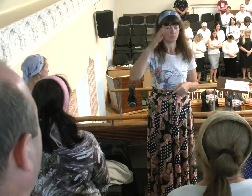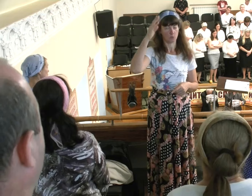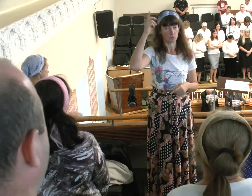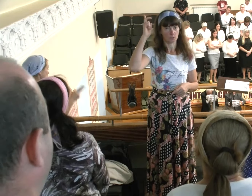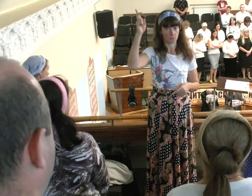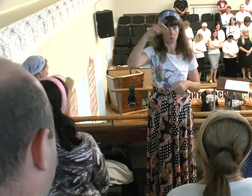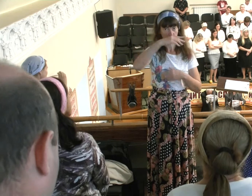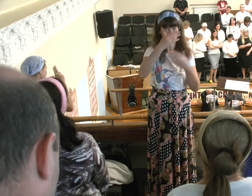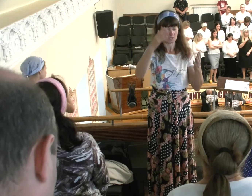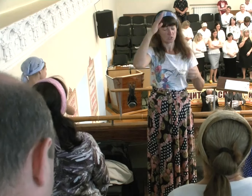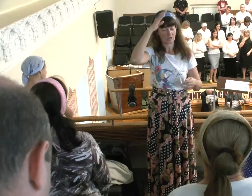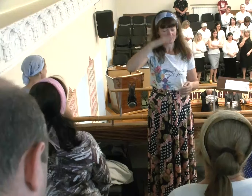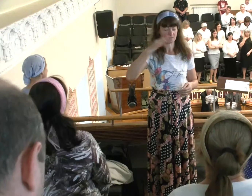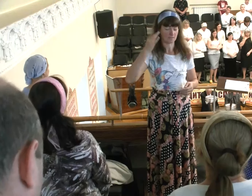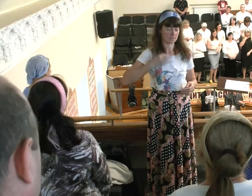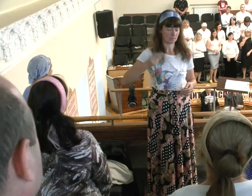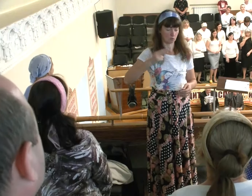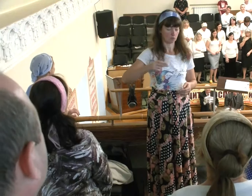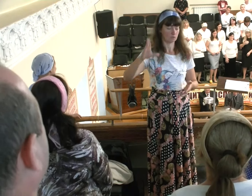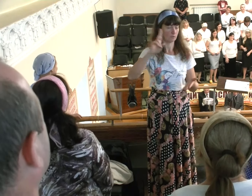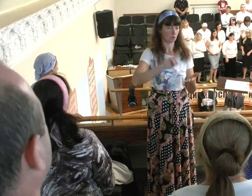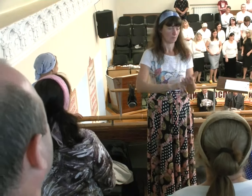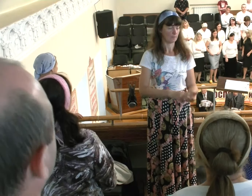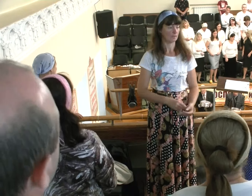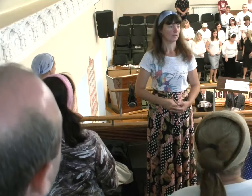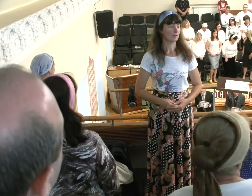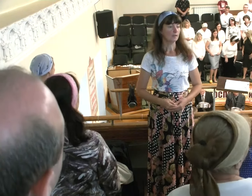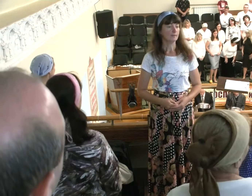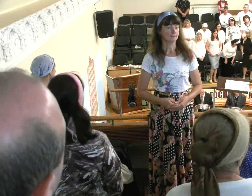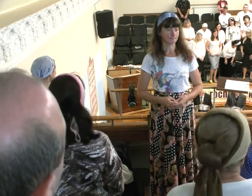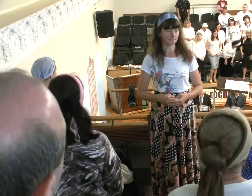Дух. Аминь. Аминь. На тех же